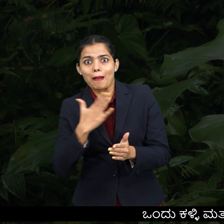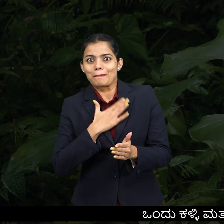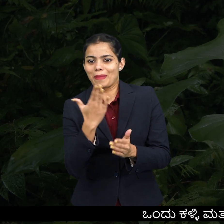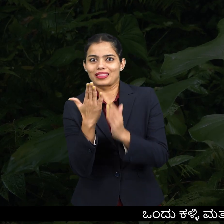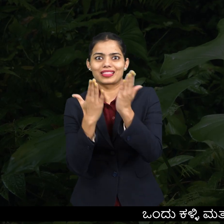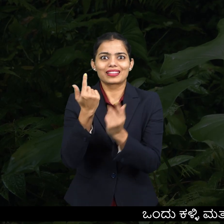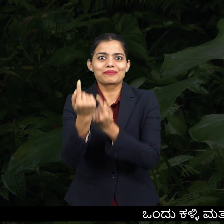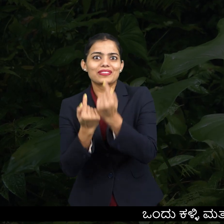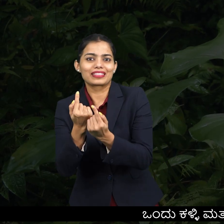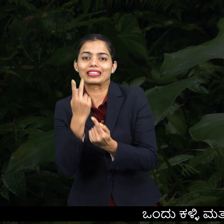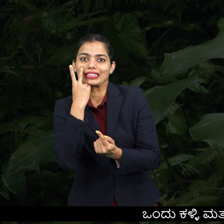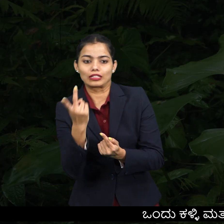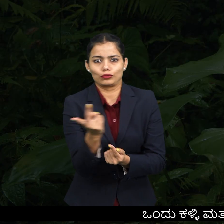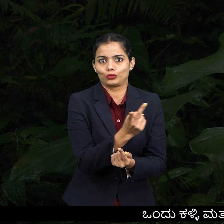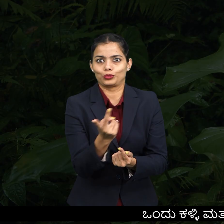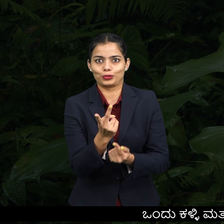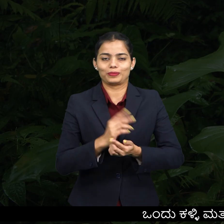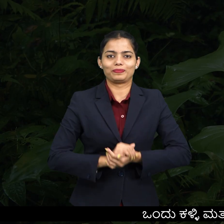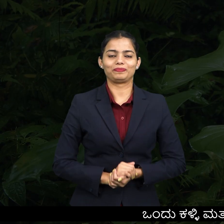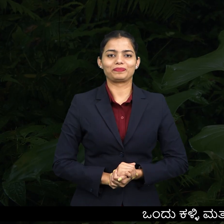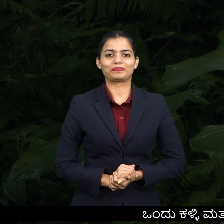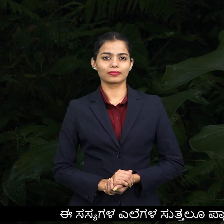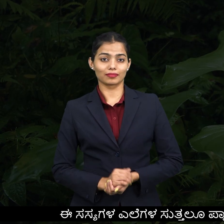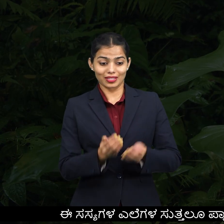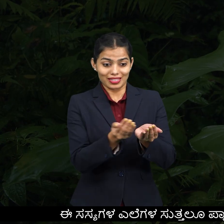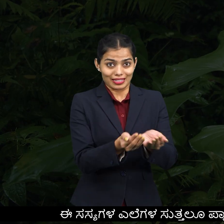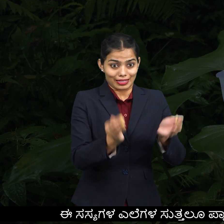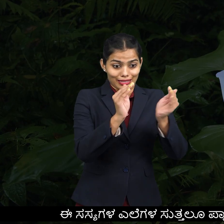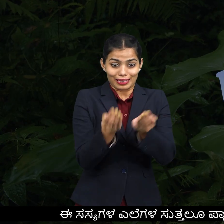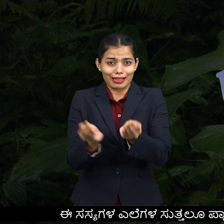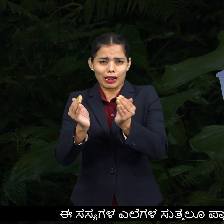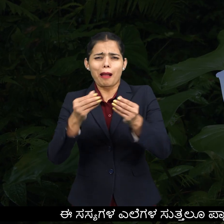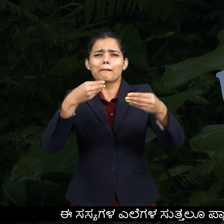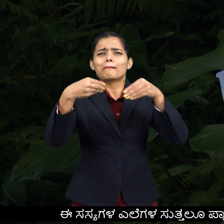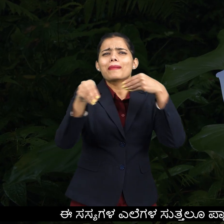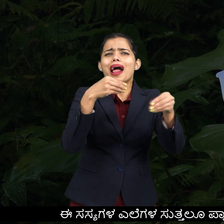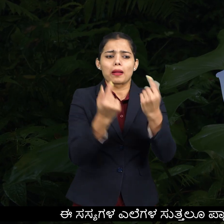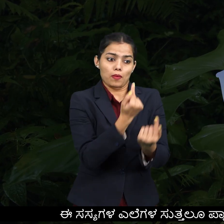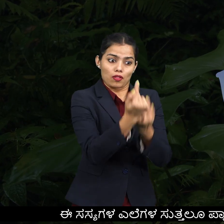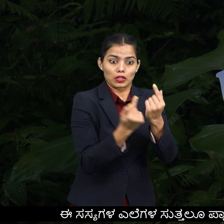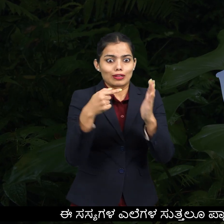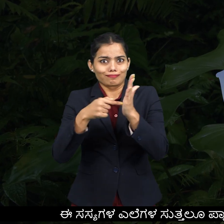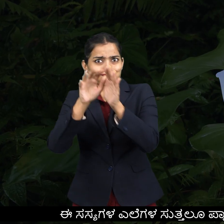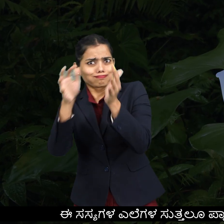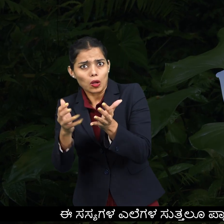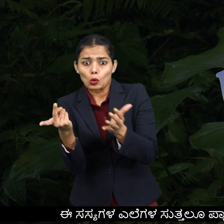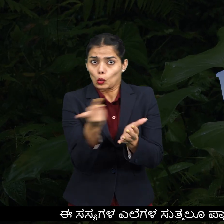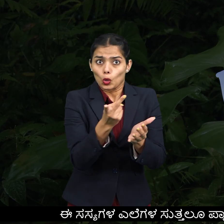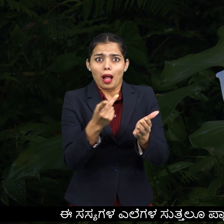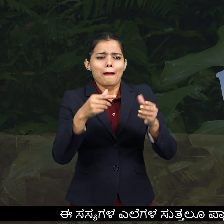ಮತ್ತು ಒಂದು ಎಲೆ ಸಸ್ಯ. ಈ ಸಸ್ಯಗಳ ಎಲೆಗಳ ಸುತ್ತಲೂ ಪ್ಲಾಸ್ಟಿಕ್